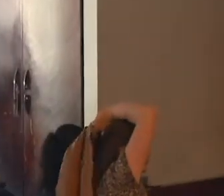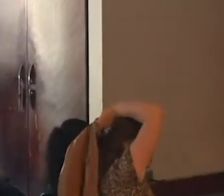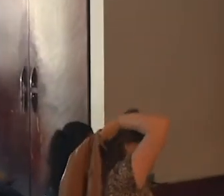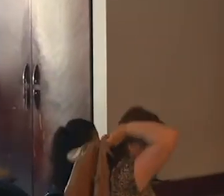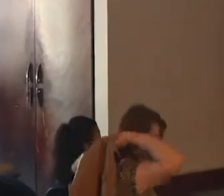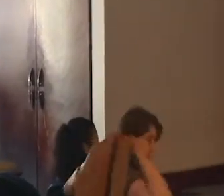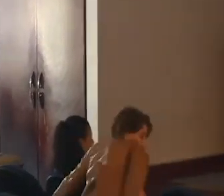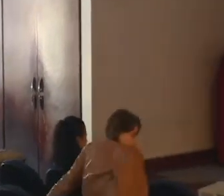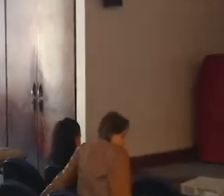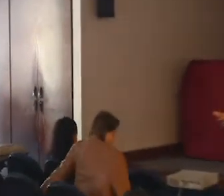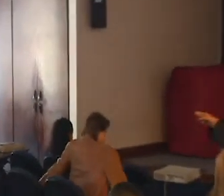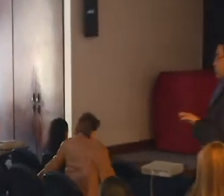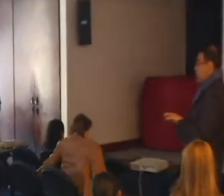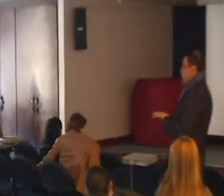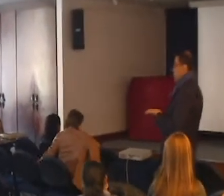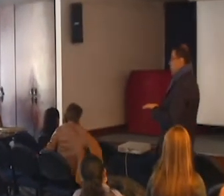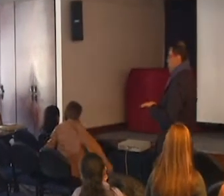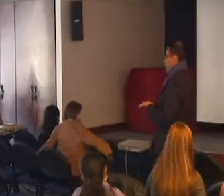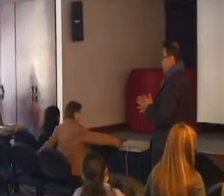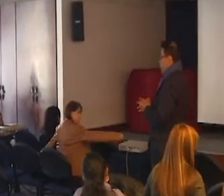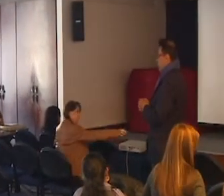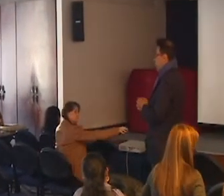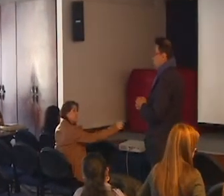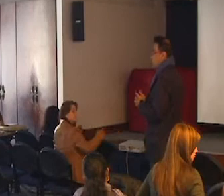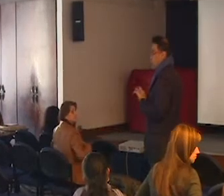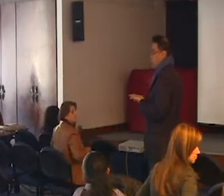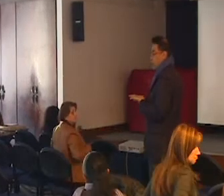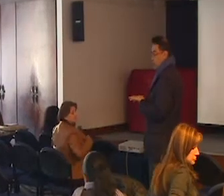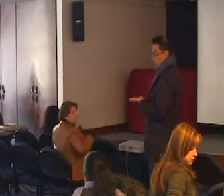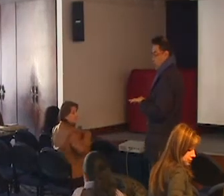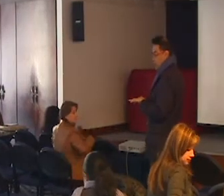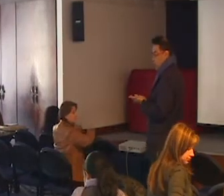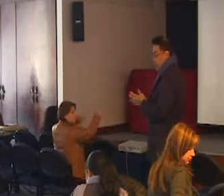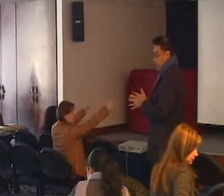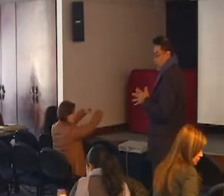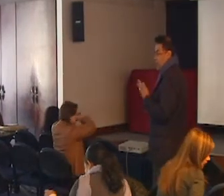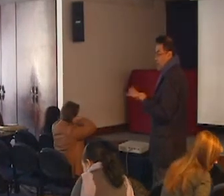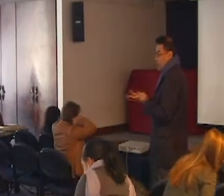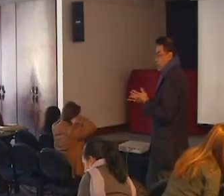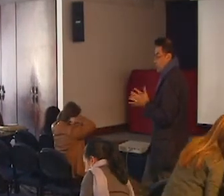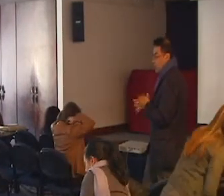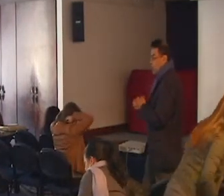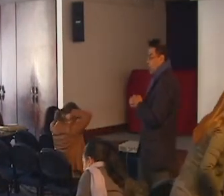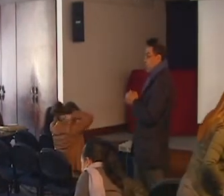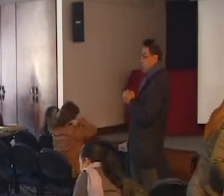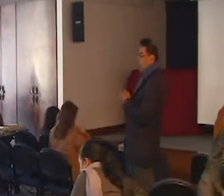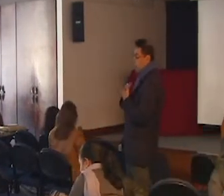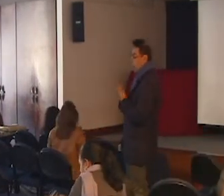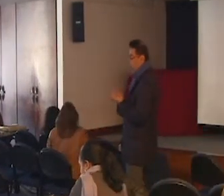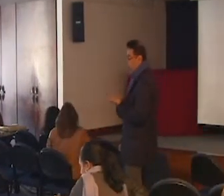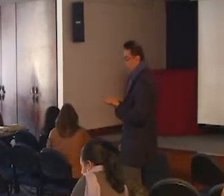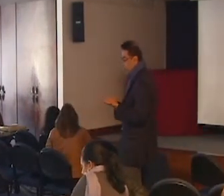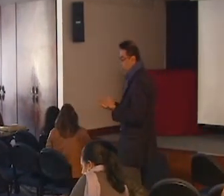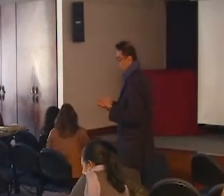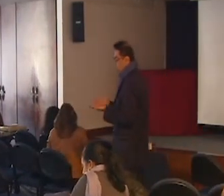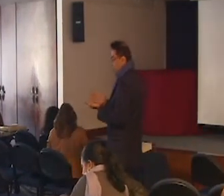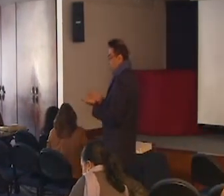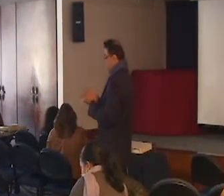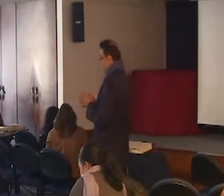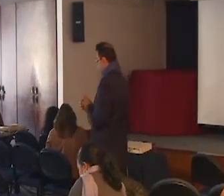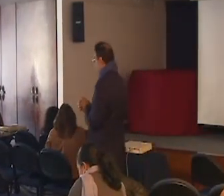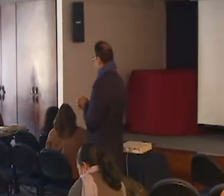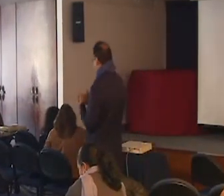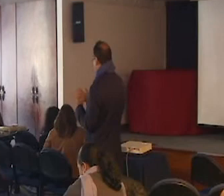pena. Muchas gracias. Bueno, muchísimas gracias por esta invitación. De verdad que estamos muy complacidos de poder iniciar estos diálogos